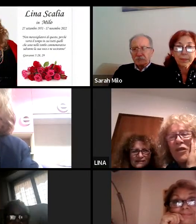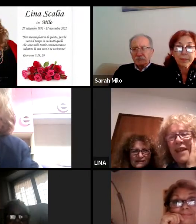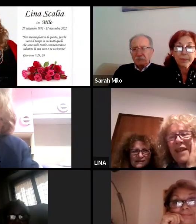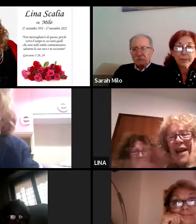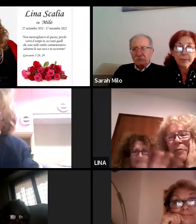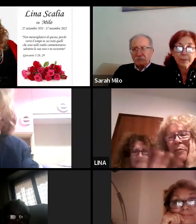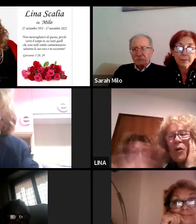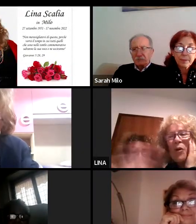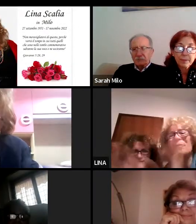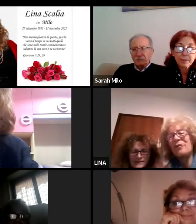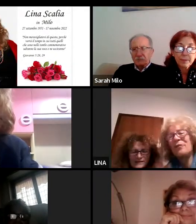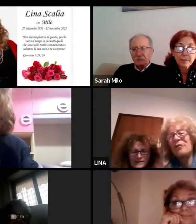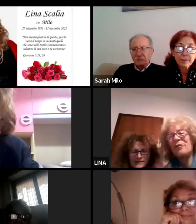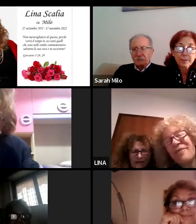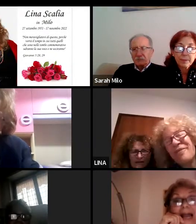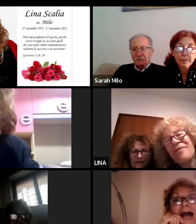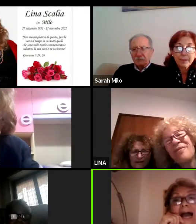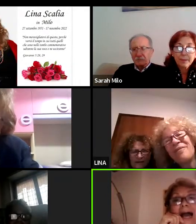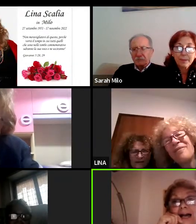buon tempo